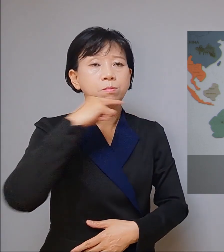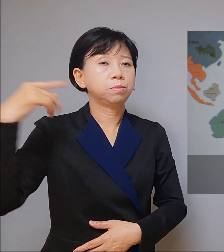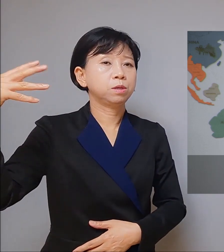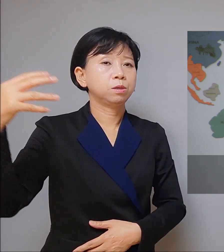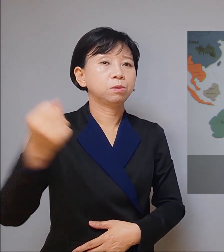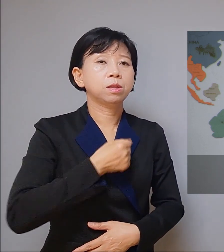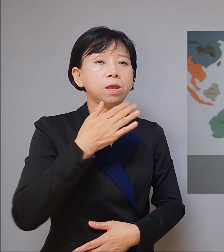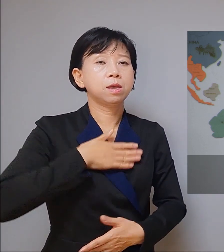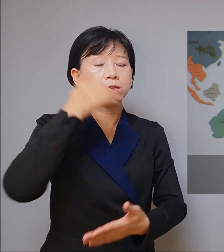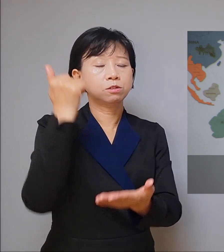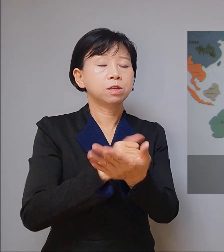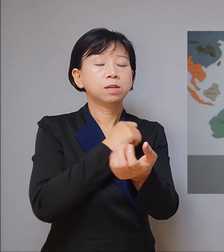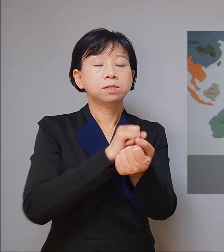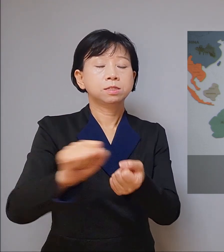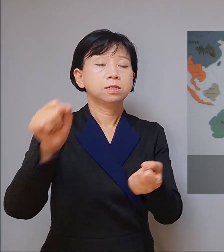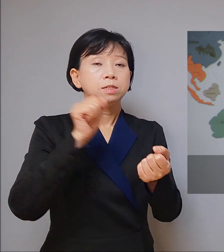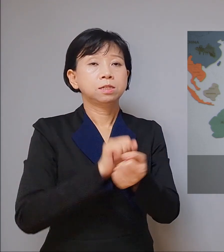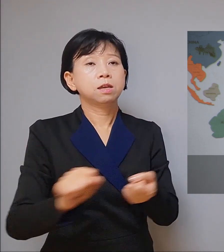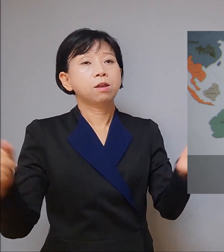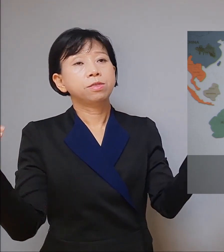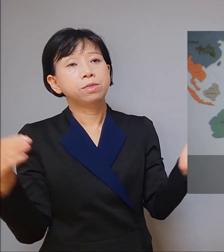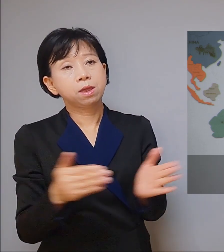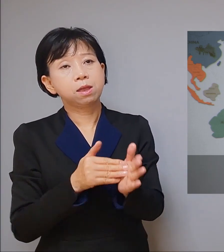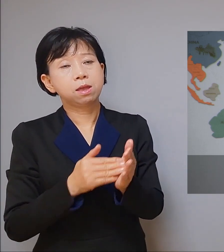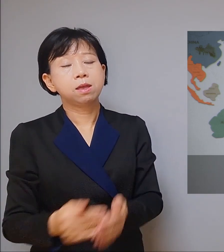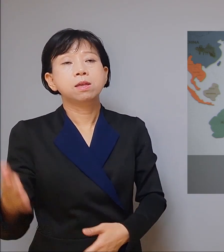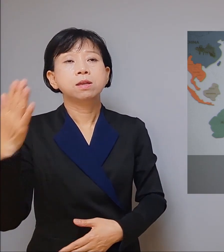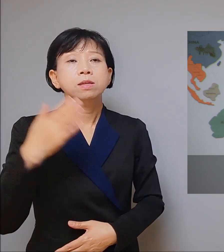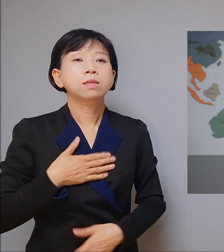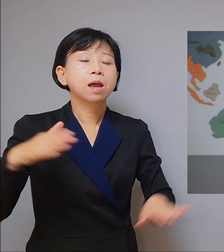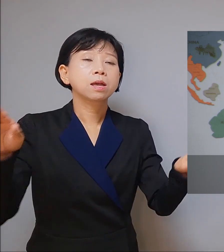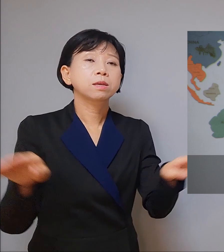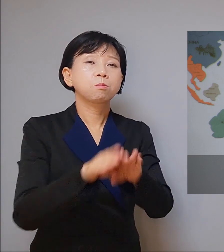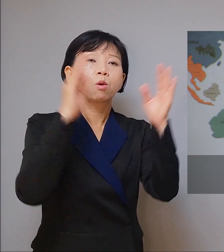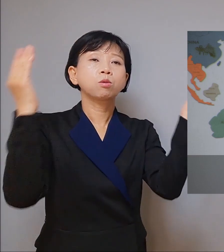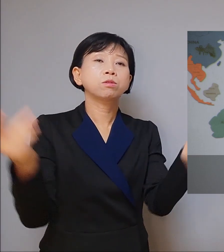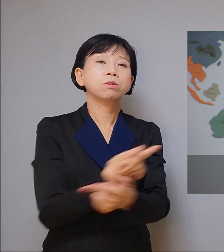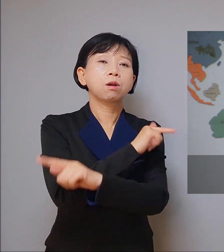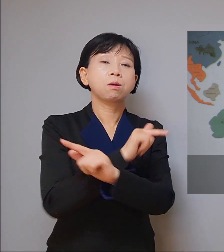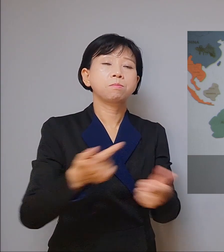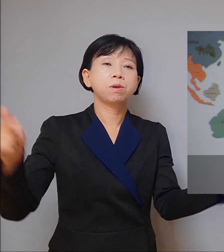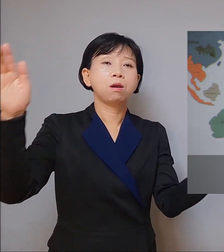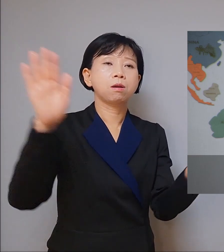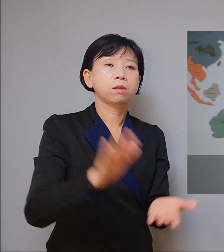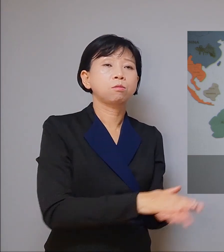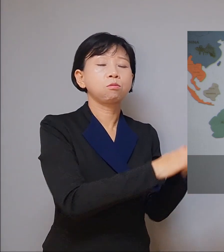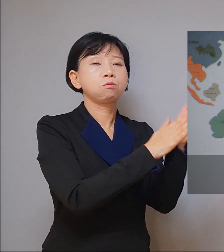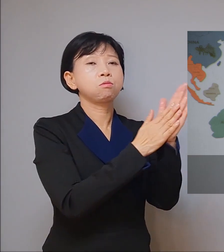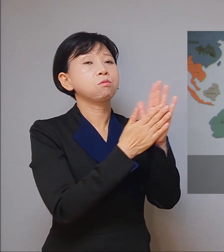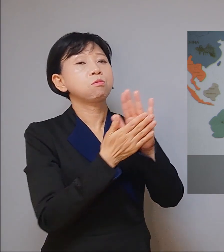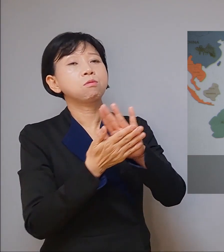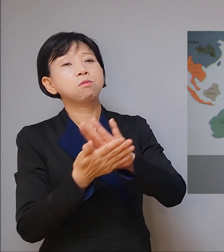길이요 주의 피로 내 죄가 씻겼네. 나의 모든 것